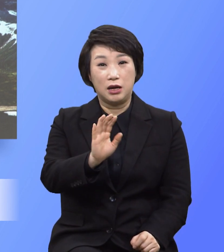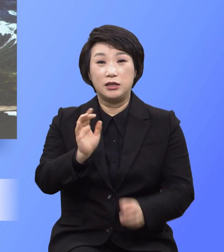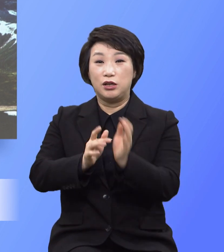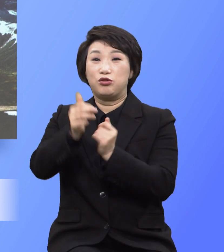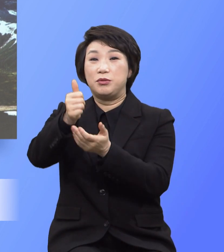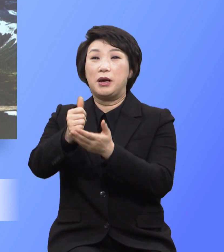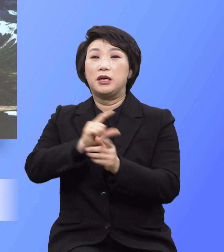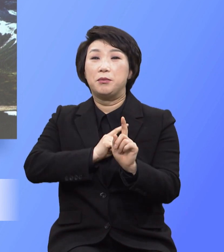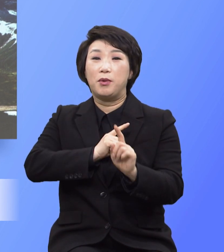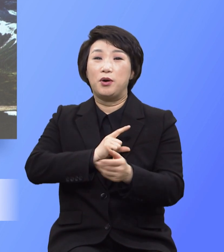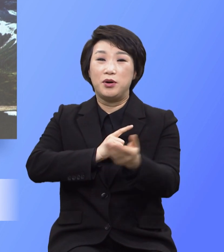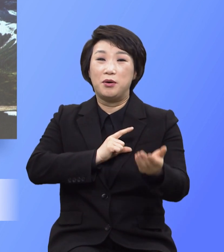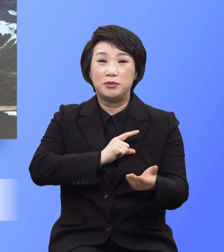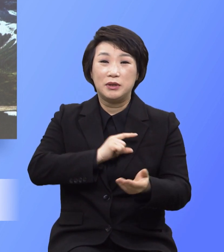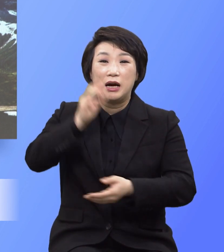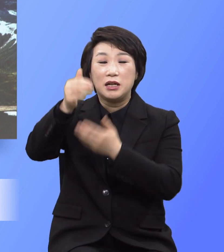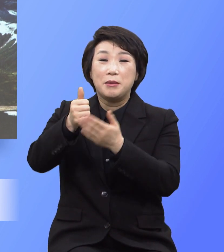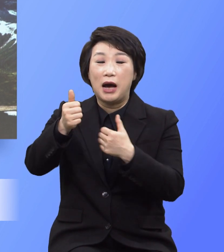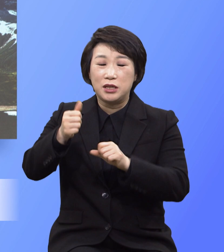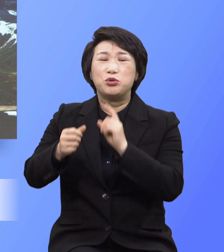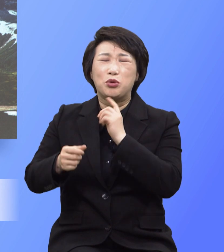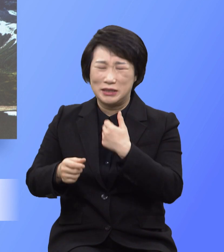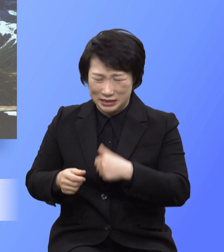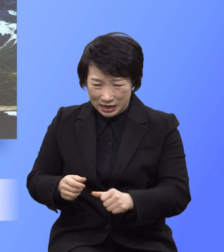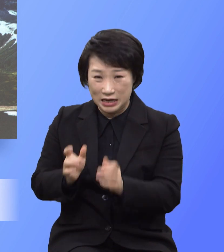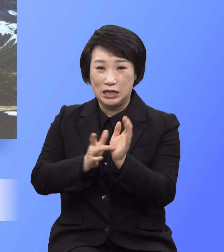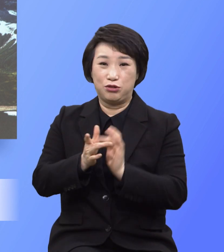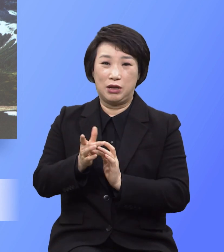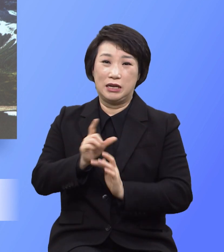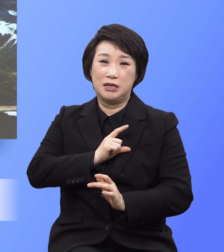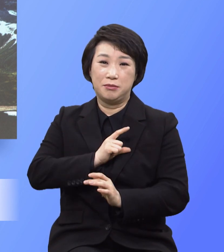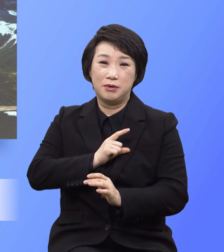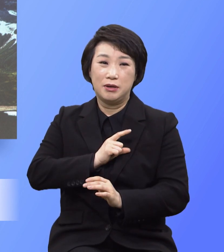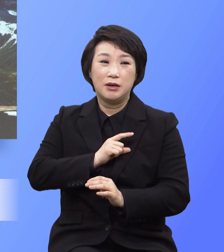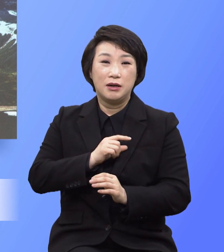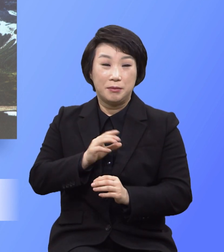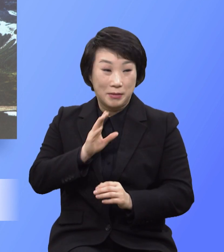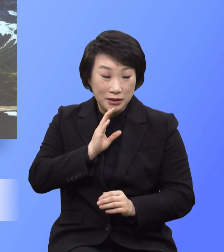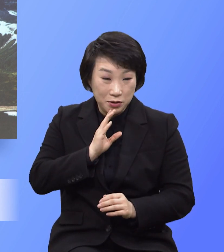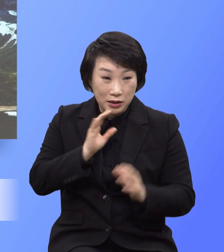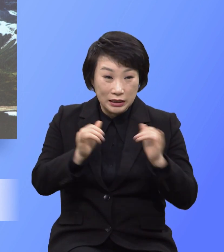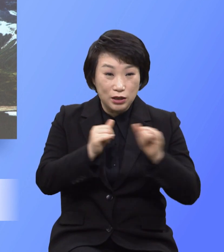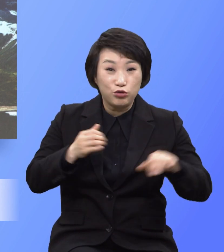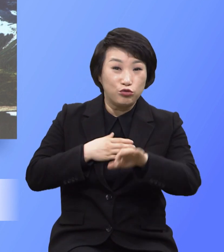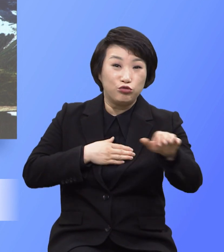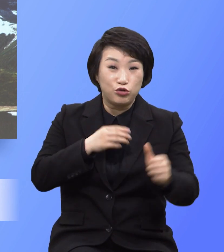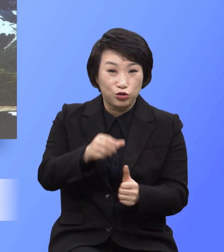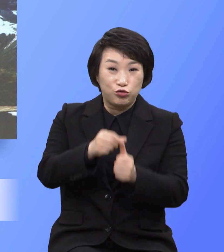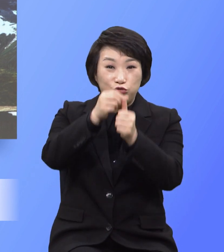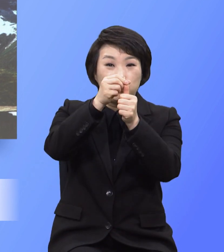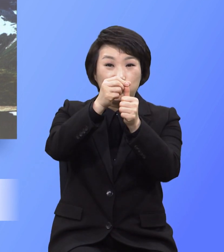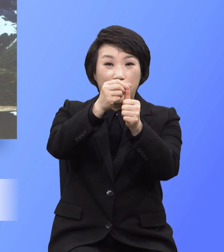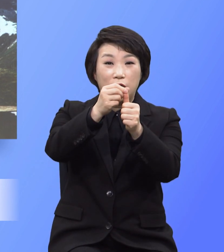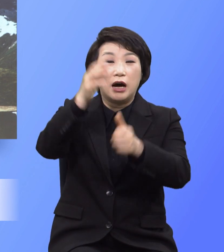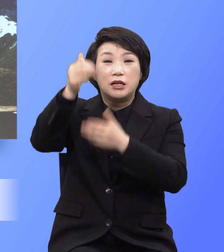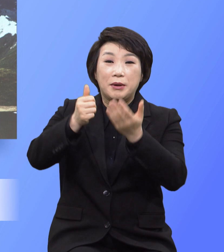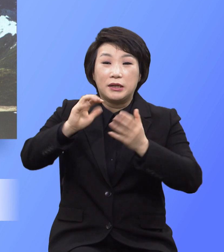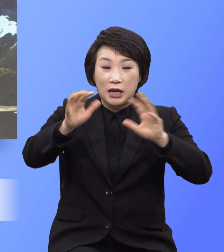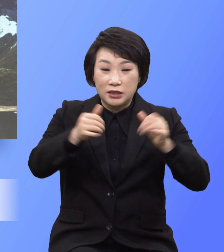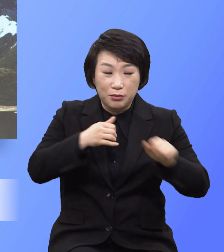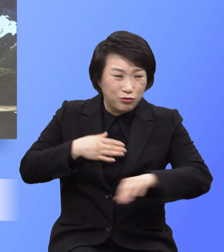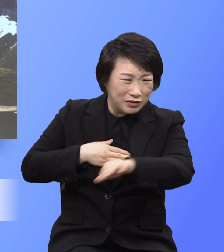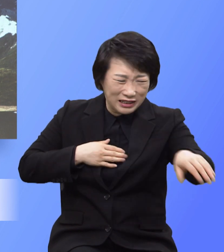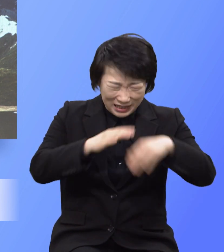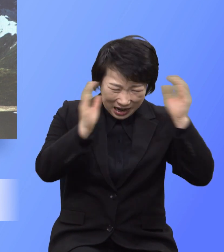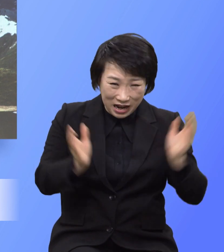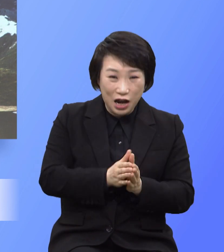예수는 여러분 보세요. 하나님의 아들 독생자의 명사가 아니라 인류를 구원하실, 내 백성을 죄에서